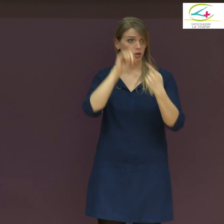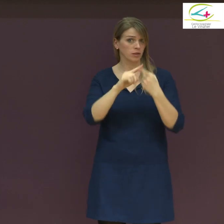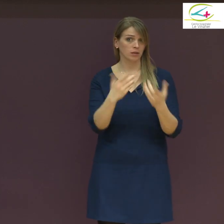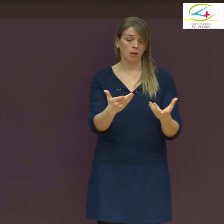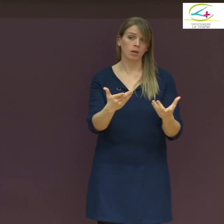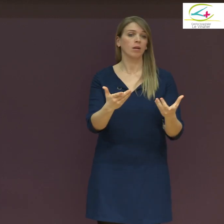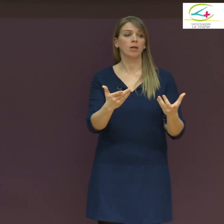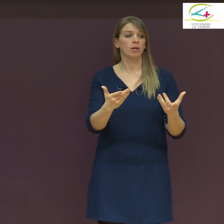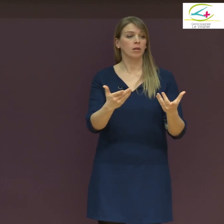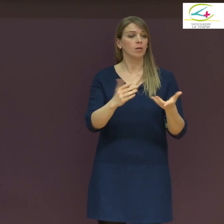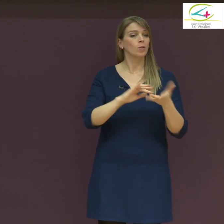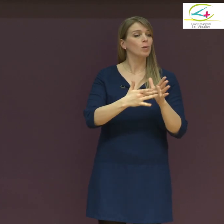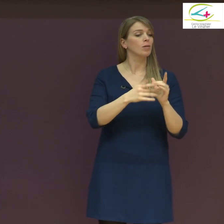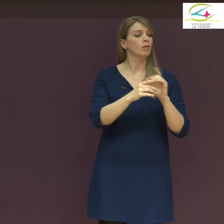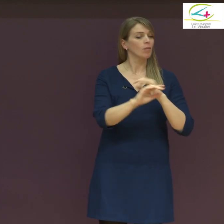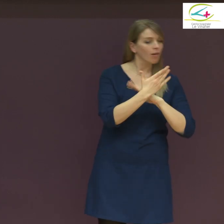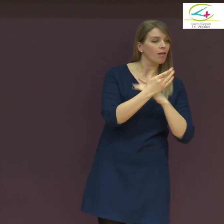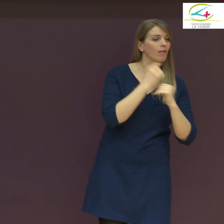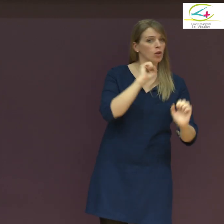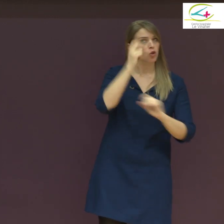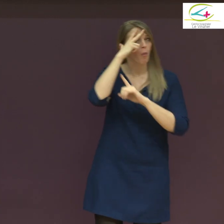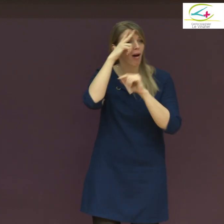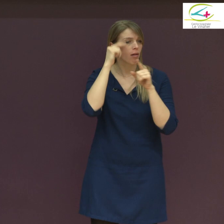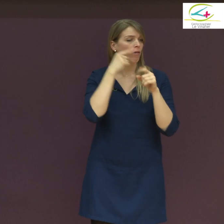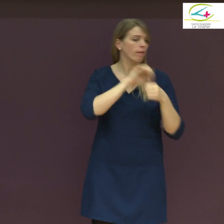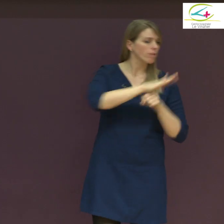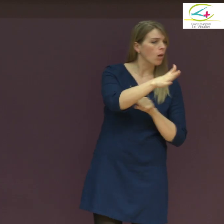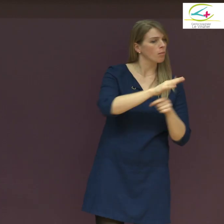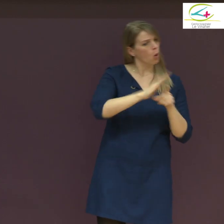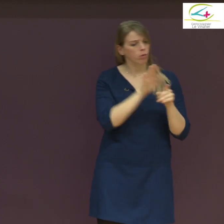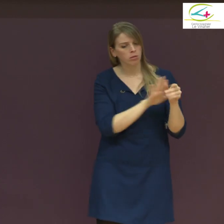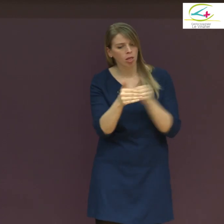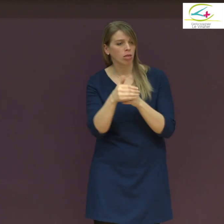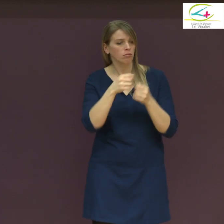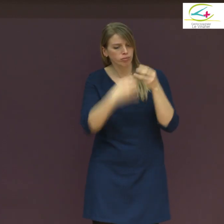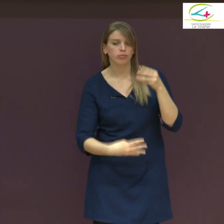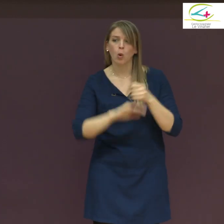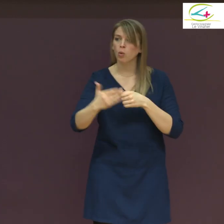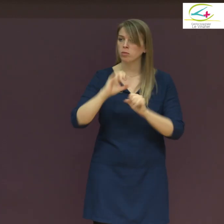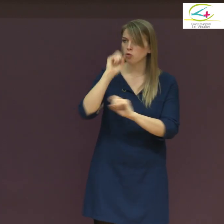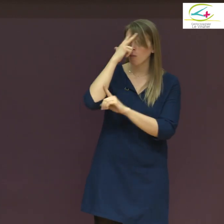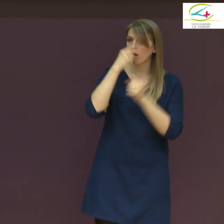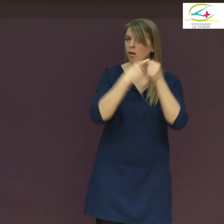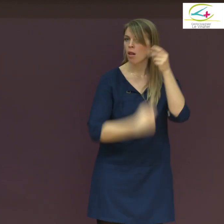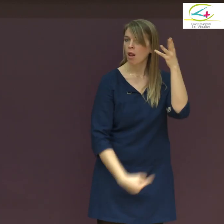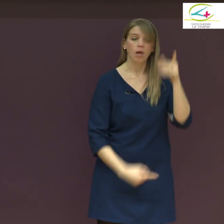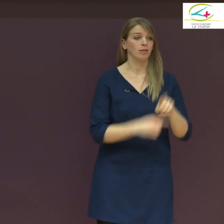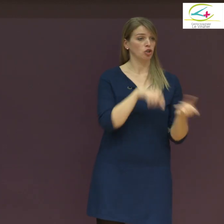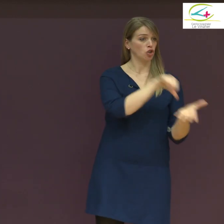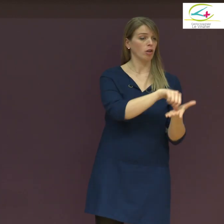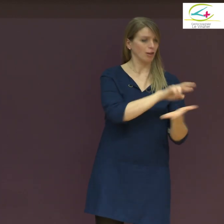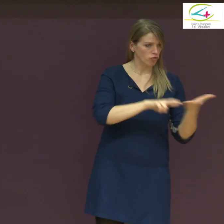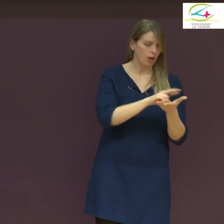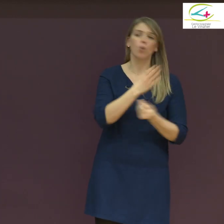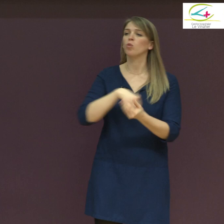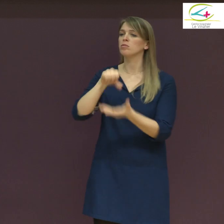de ces facettes, hein, quand on parle de trauma, parce qu'il y a le viol, mais il y a d'autres traumas, et à tel point que ce centre national de